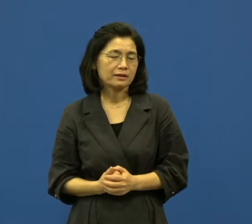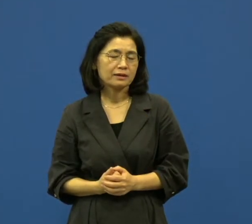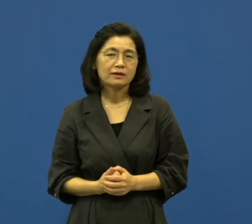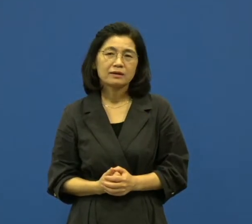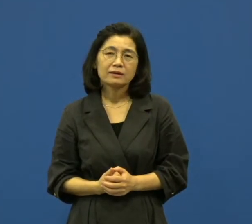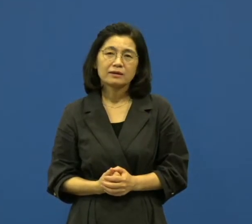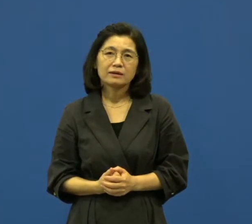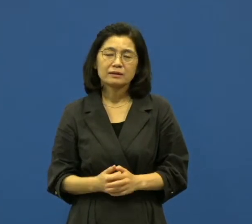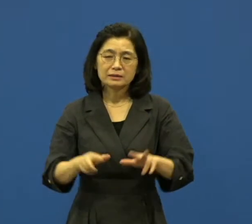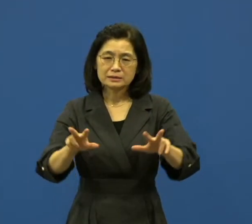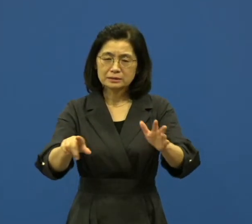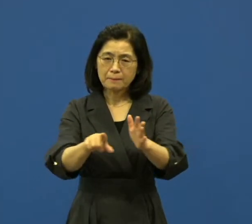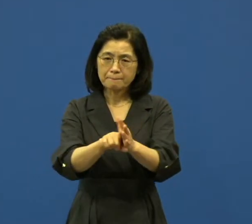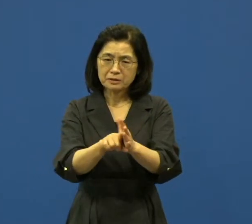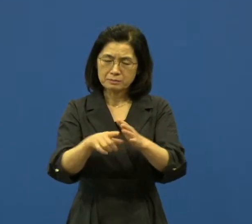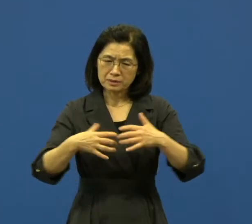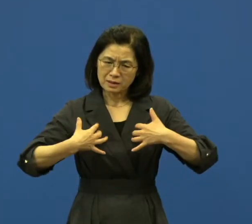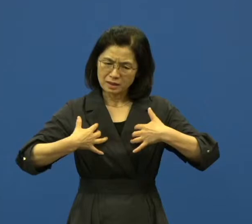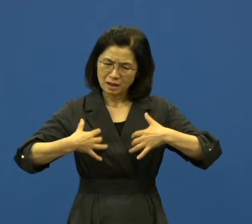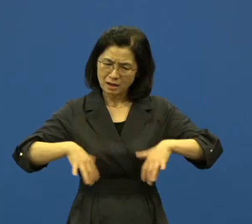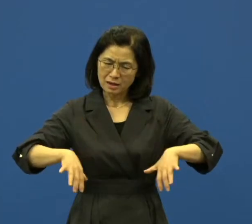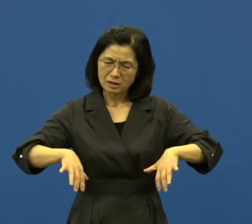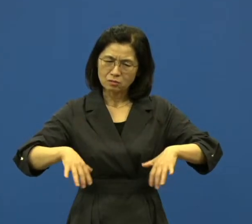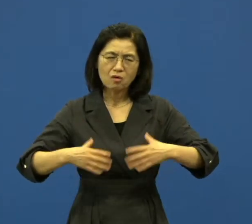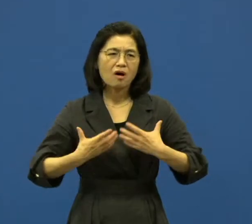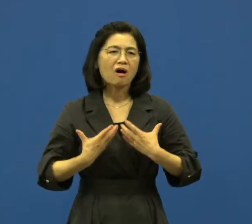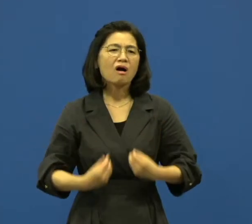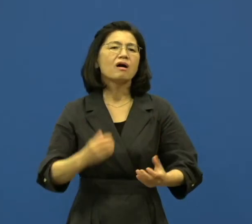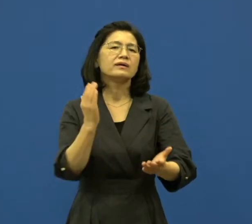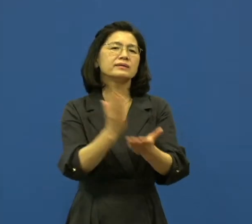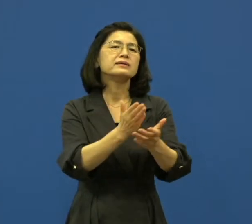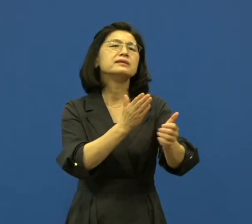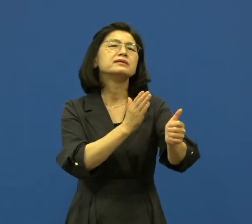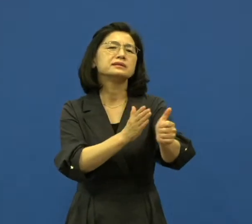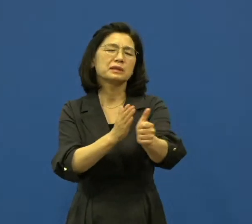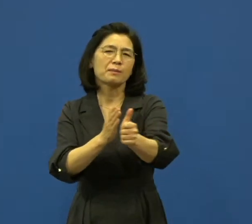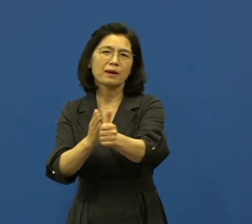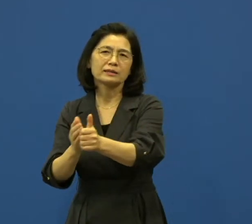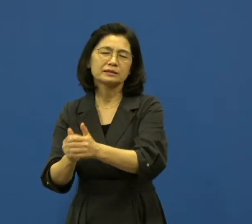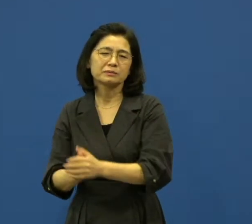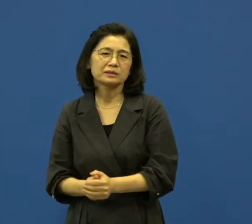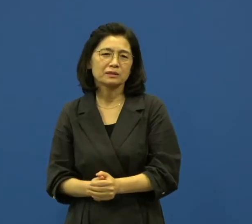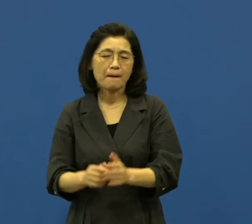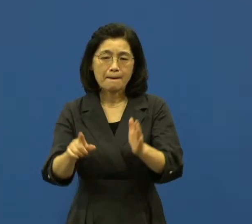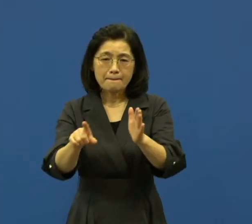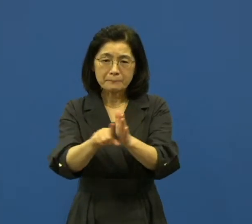여러분, 지금 믿음이 약하다고 너무 좌절하지 마십시오. 본래 믿음의 출발점은 그런 것입니다.